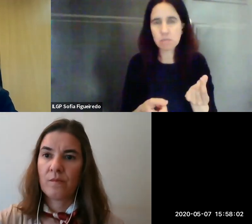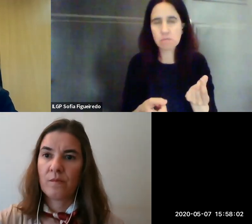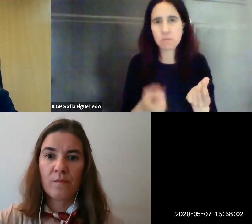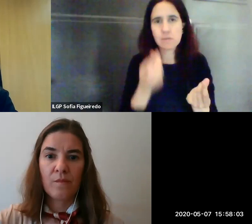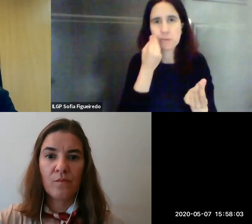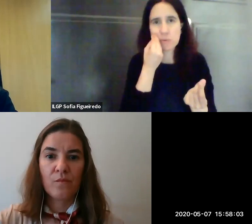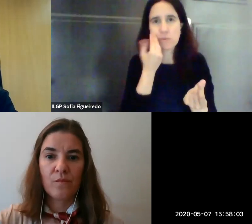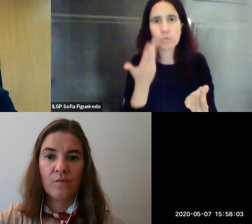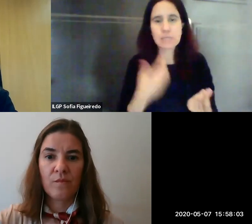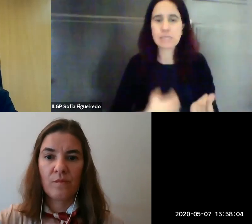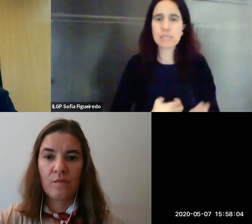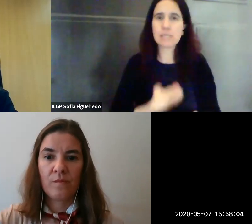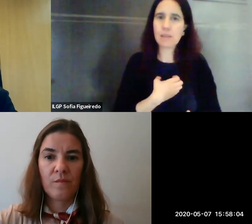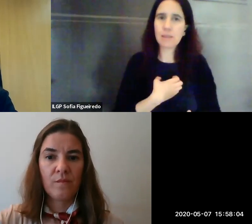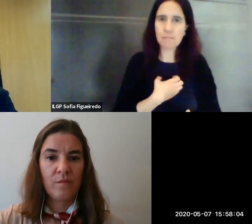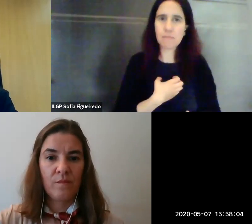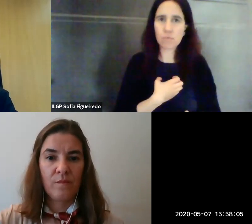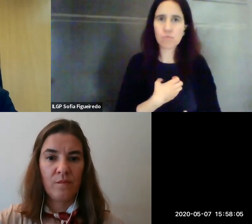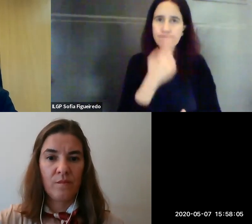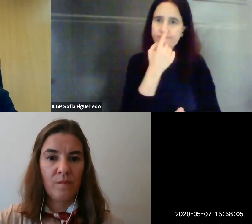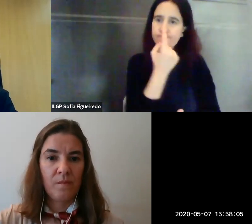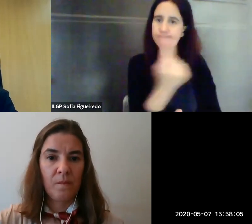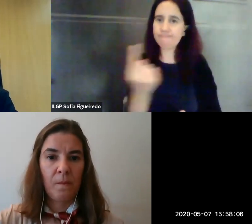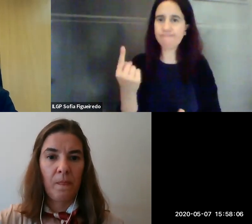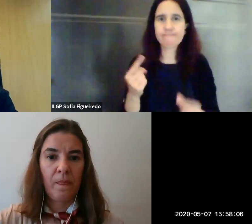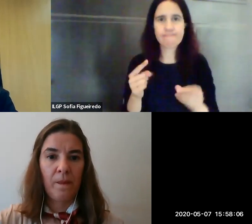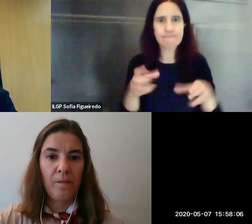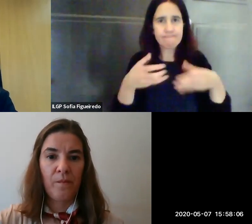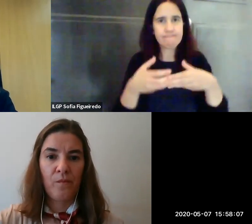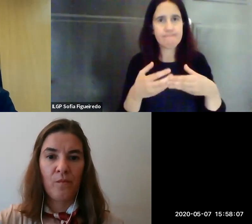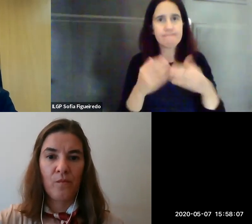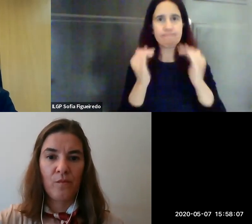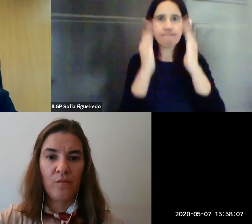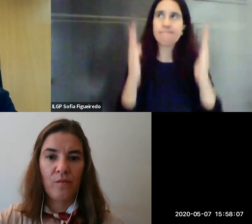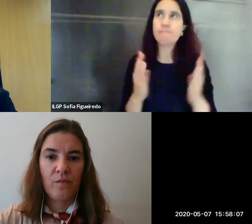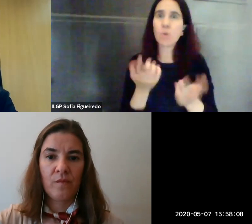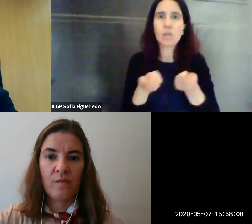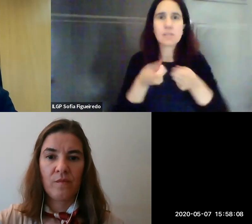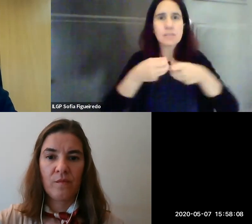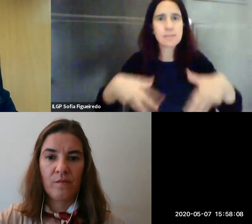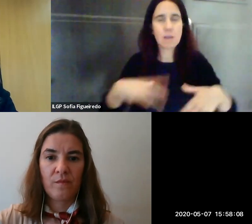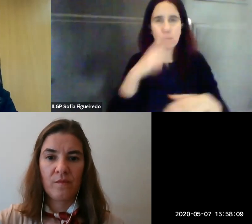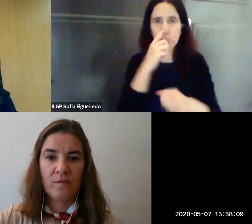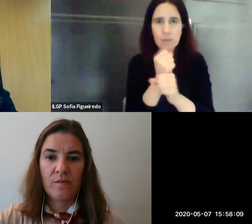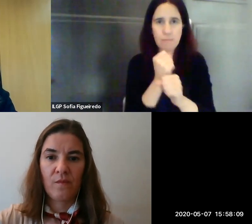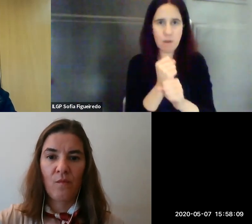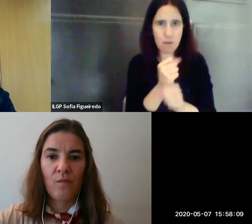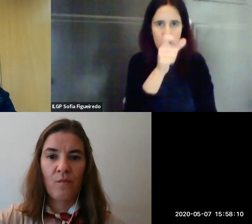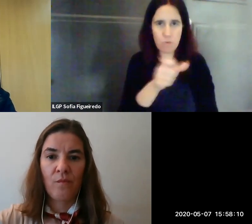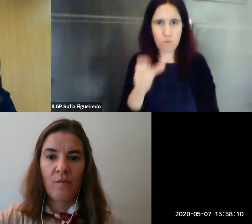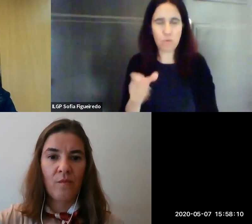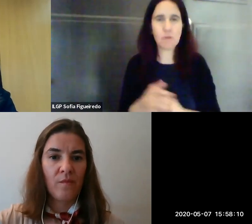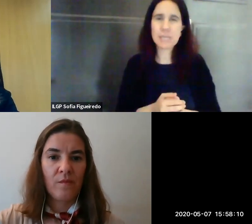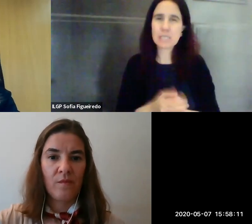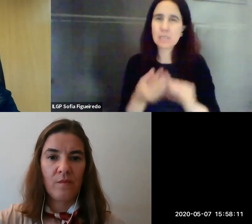o sentimento dos elementos e dos trabalhadores das nossas organizações. Mas normalmente devem ser complementares,